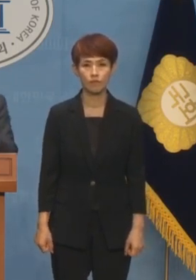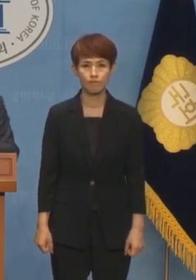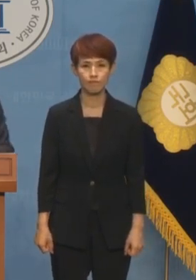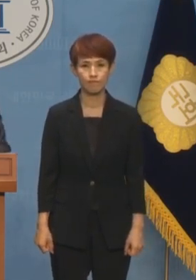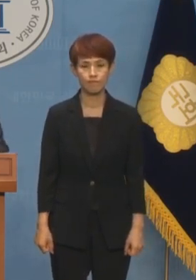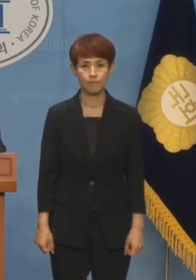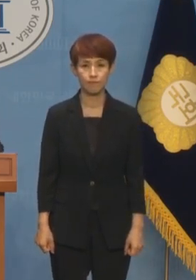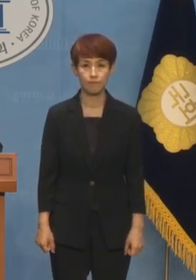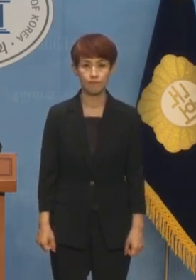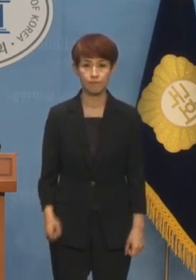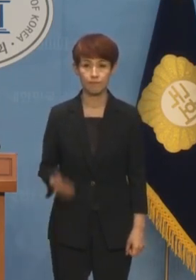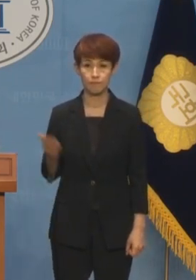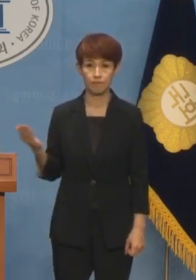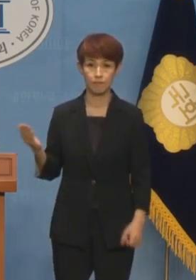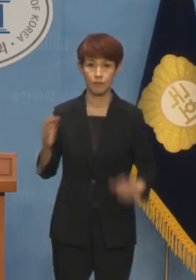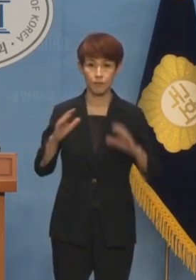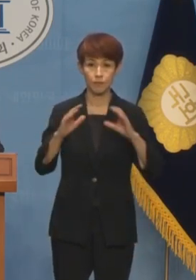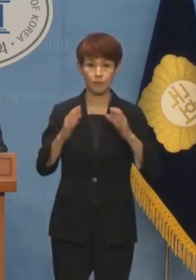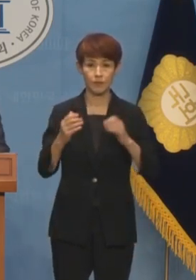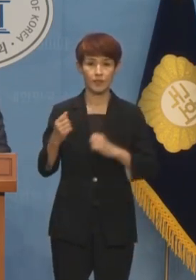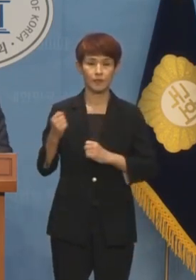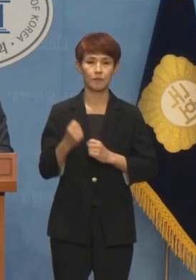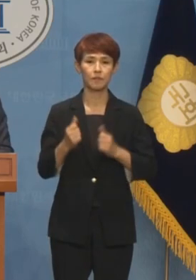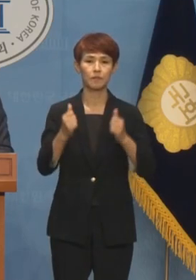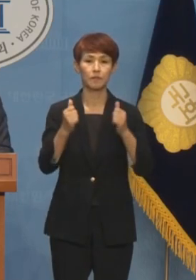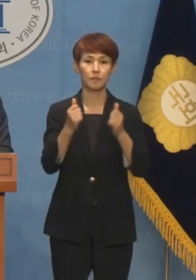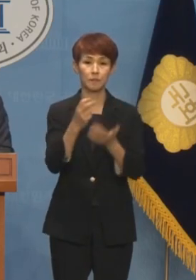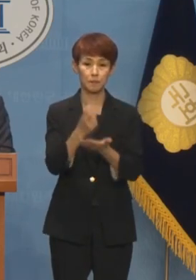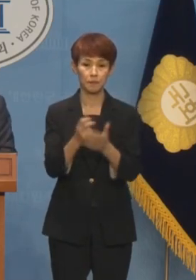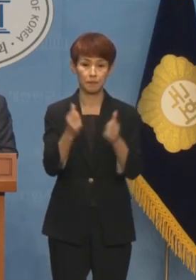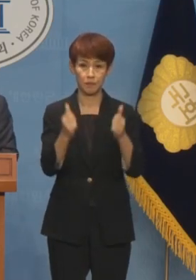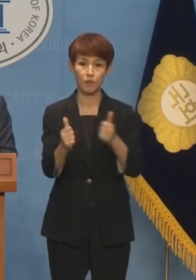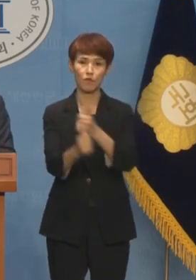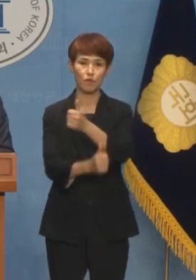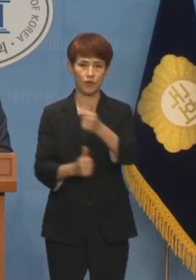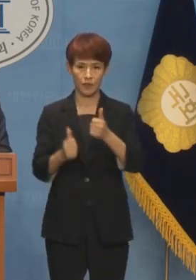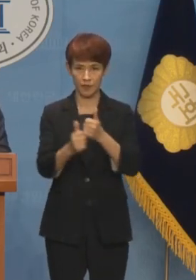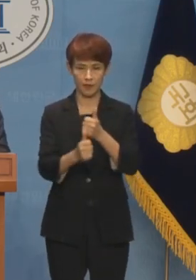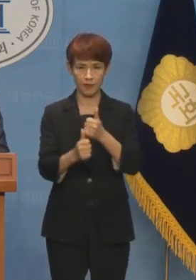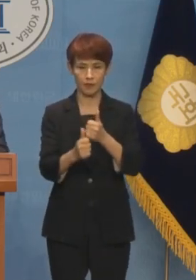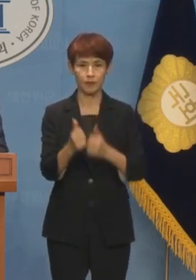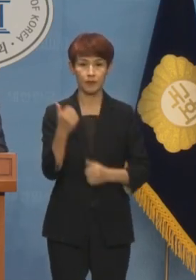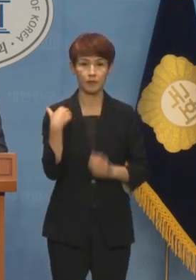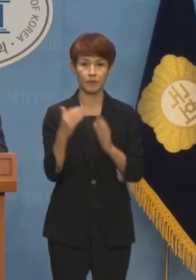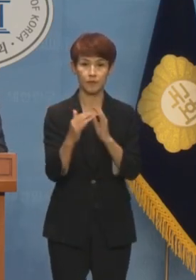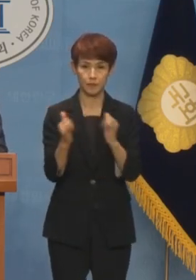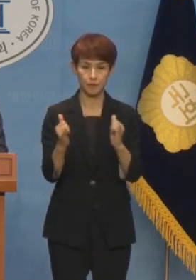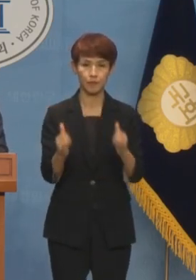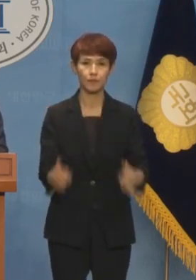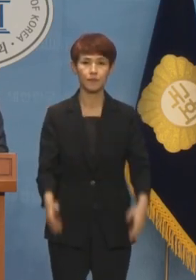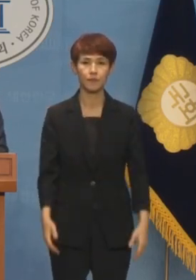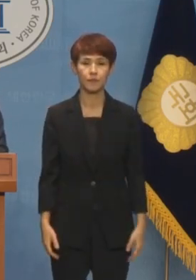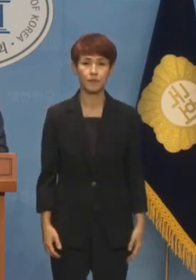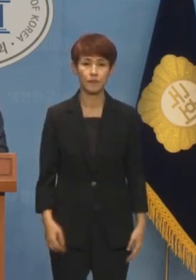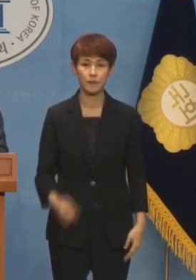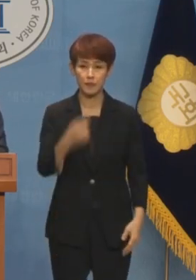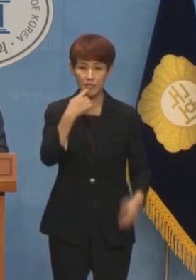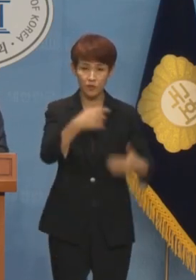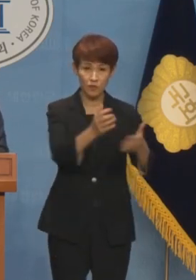예, 국민의힘 법제사법위원회 간사인 정점식 의원 그리고 전주의 의원입니다.